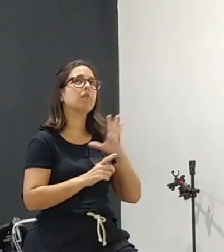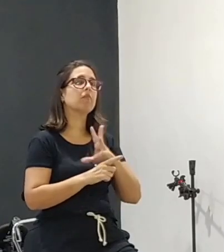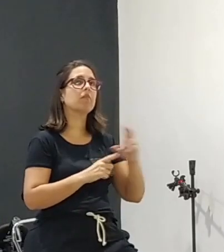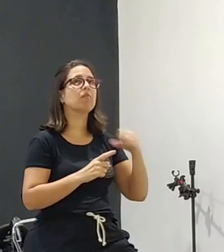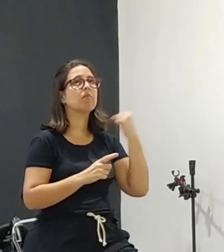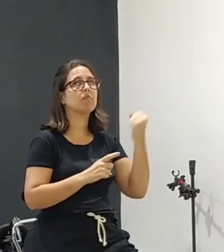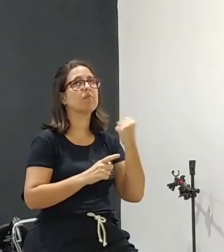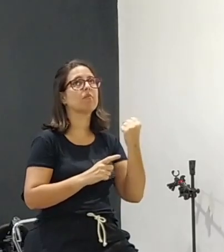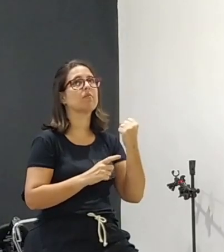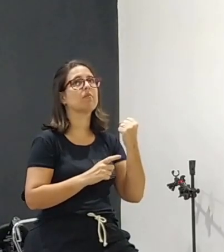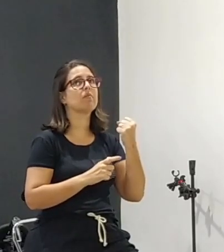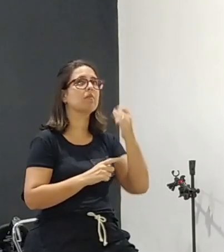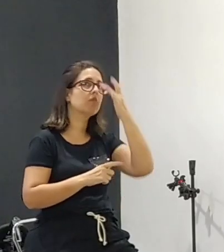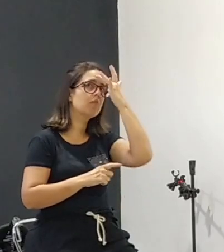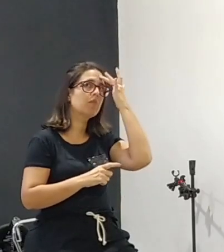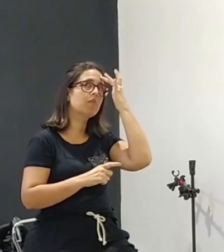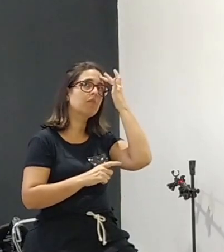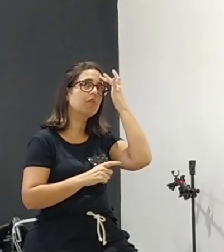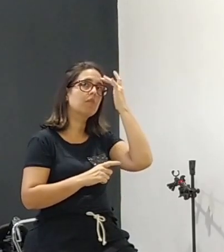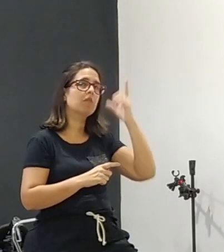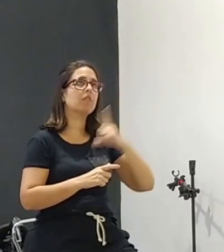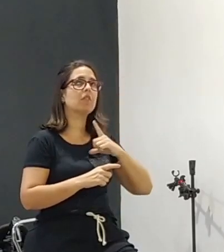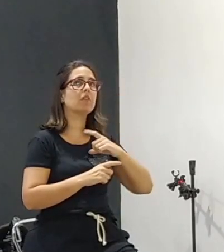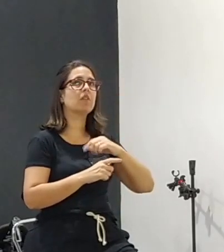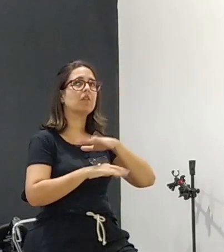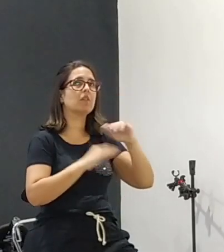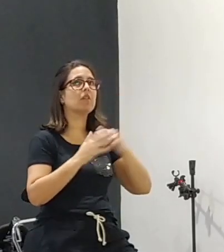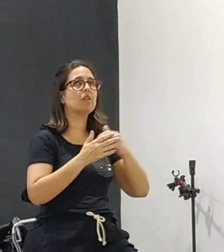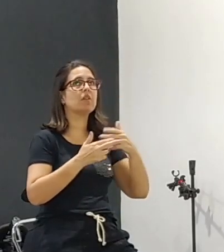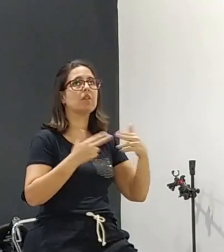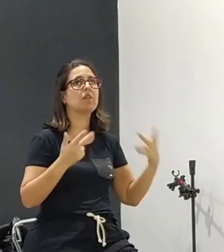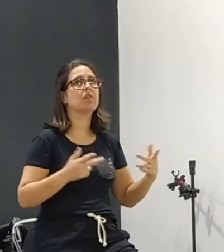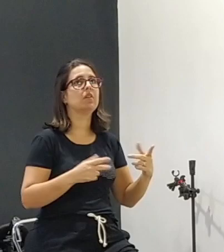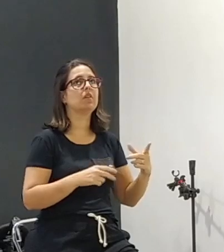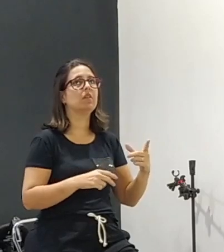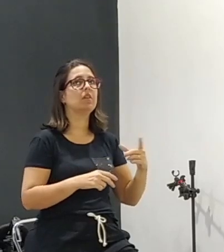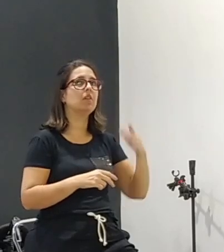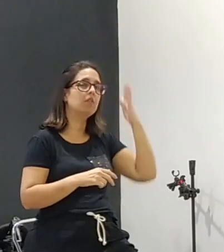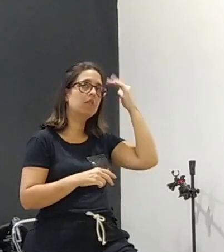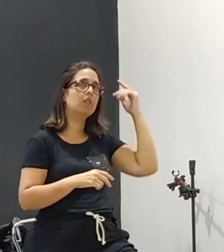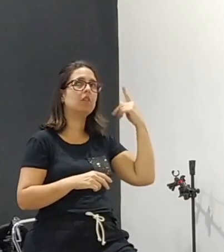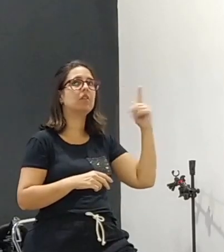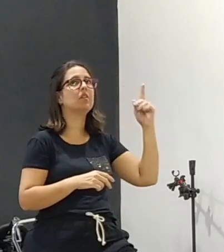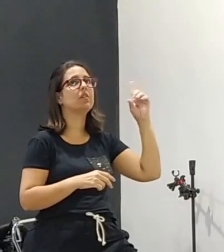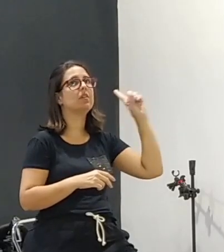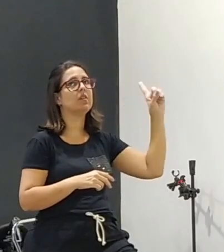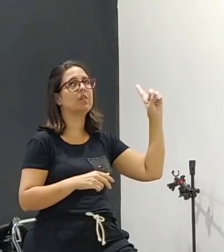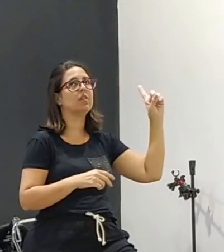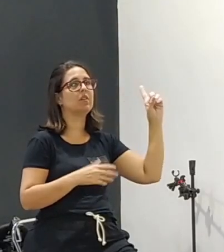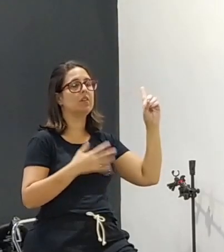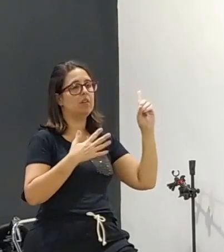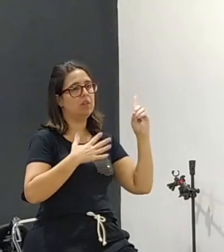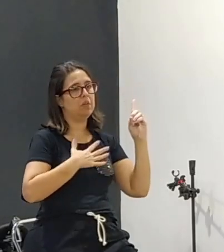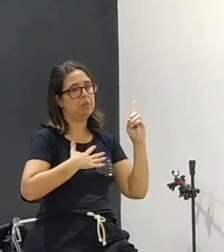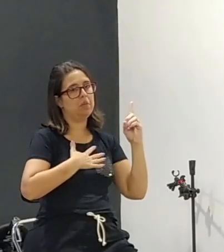Quem vencer, herdará todas as coisas, e eu serei o seu Deus, e ele será o meu